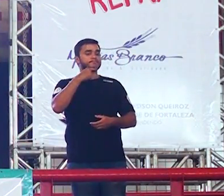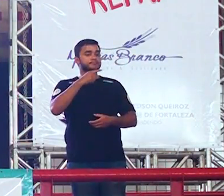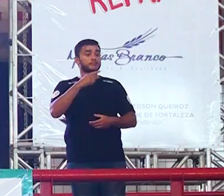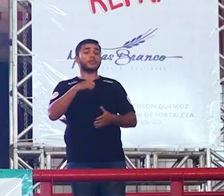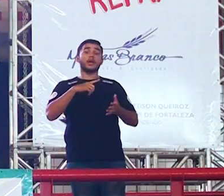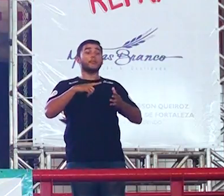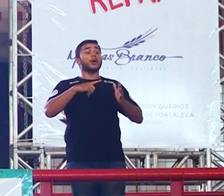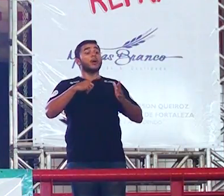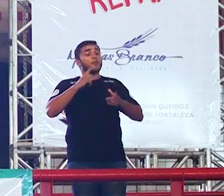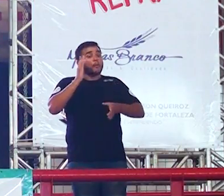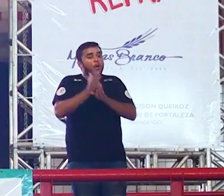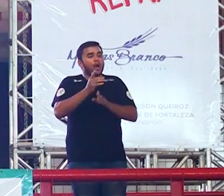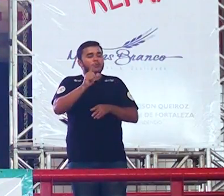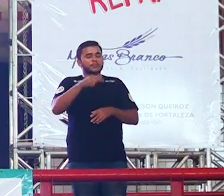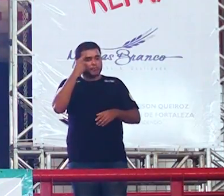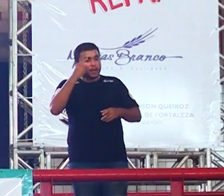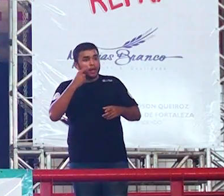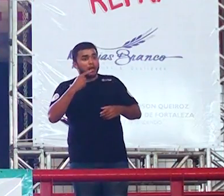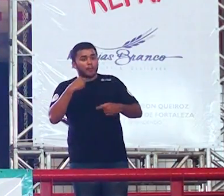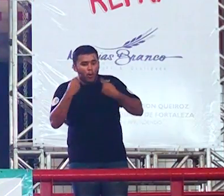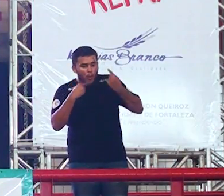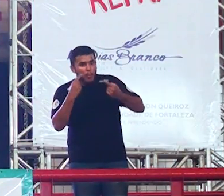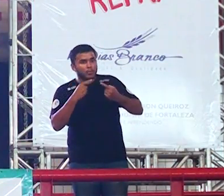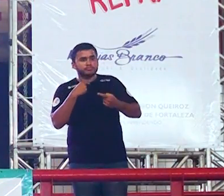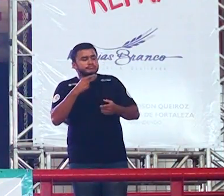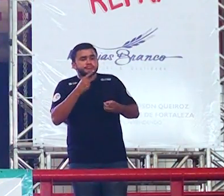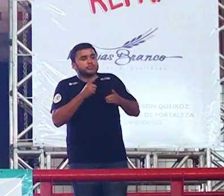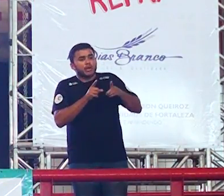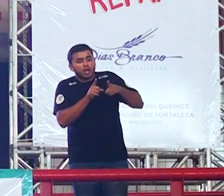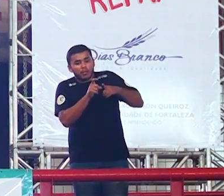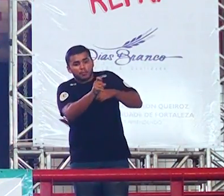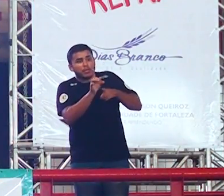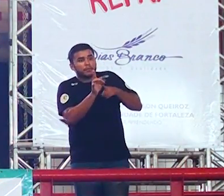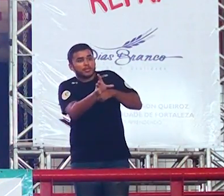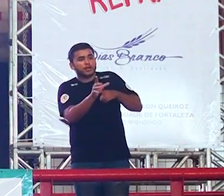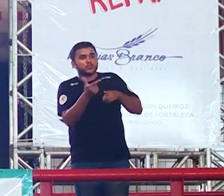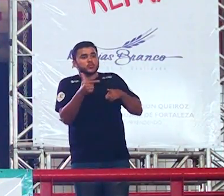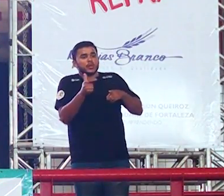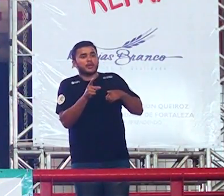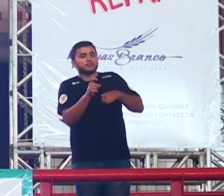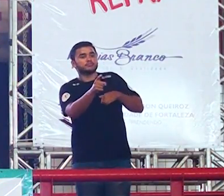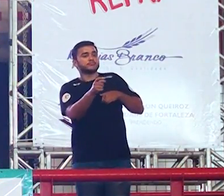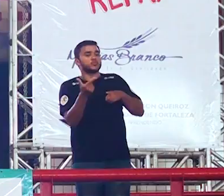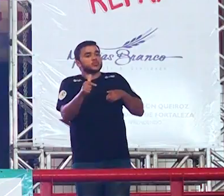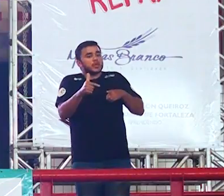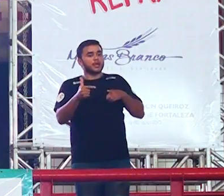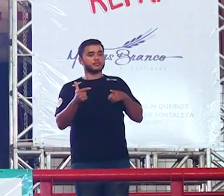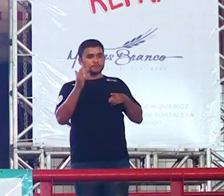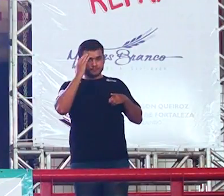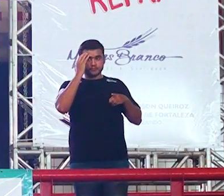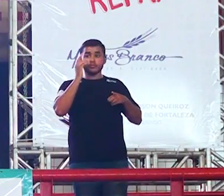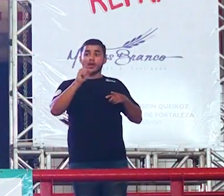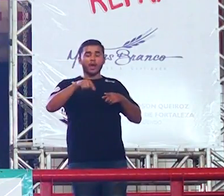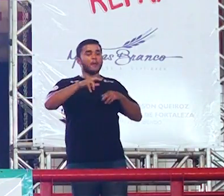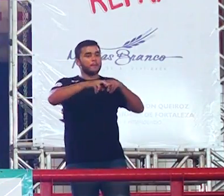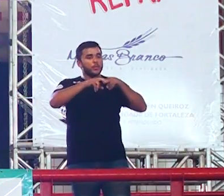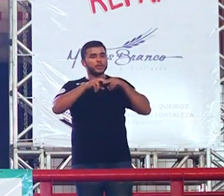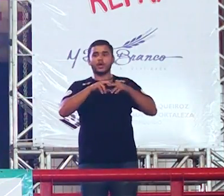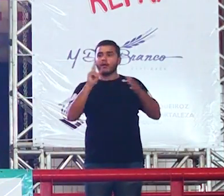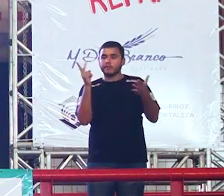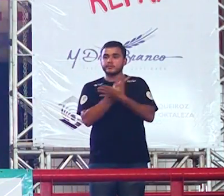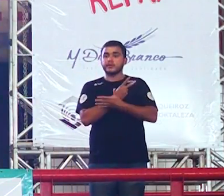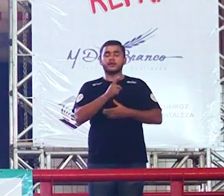novos espermatozoides. Tá certo? Então é isso que nós vamos ter. Então é por isso que não há produção de